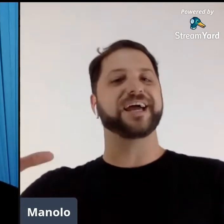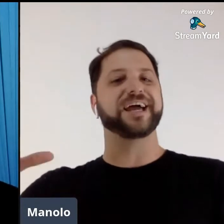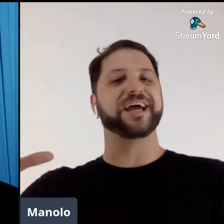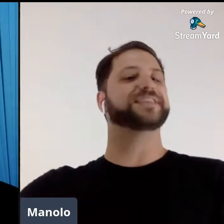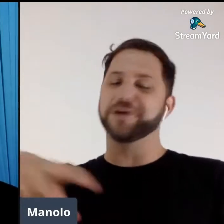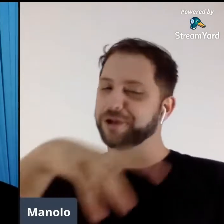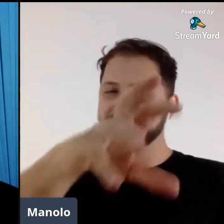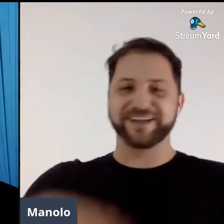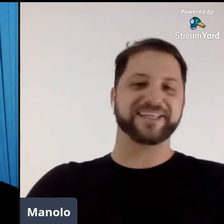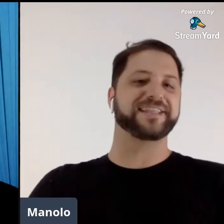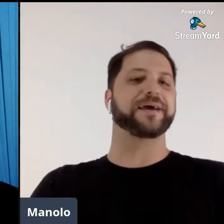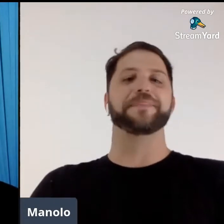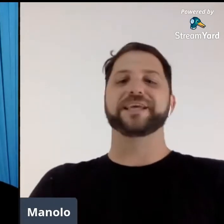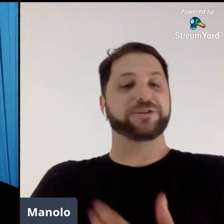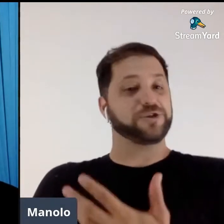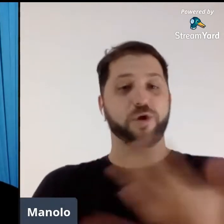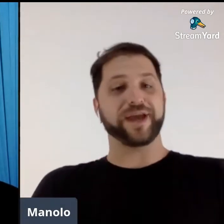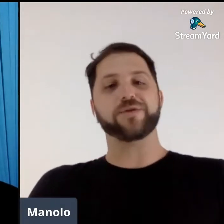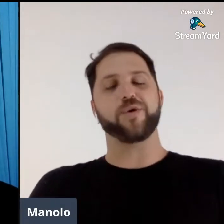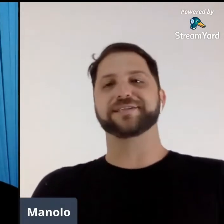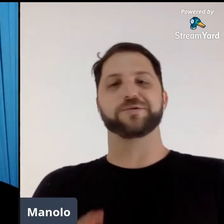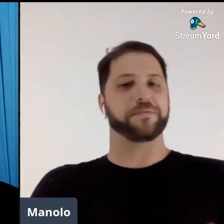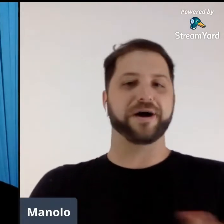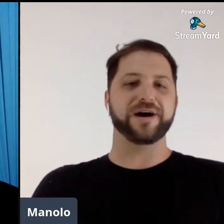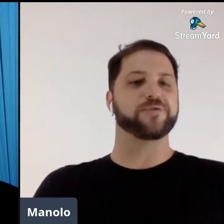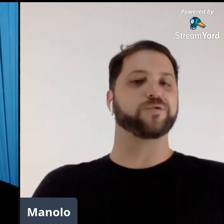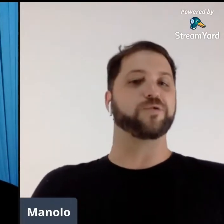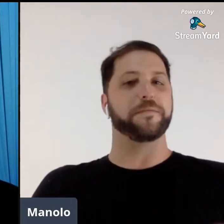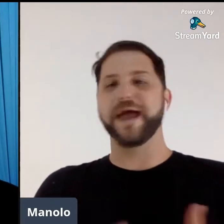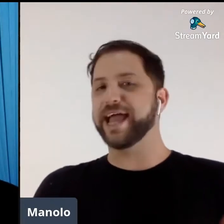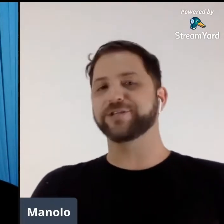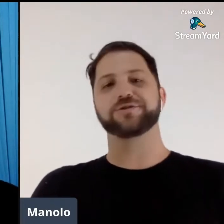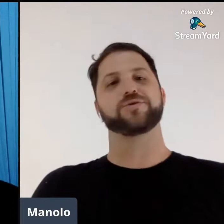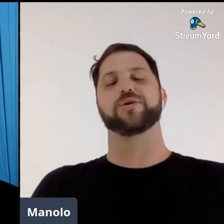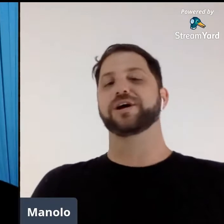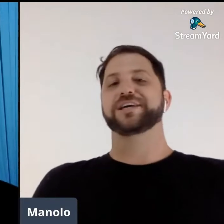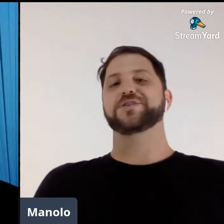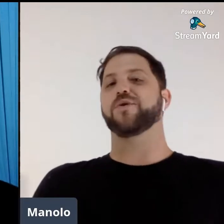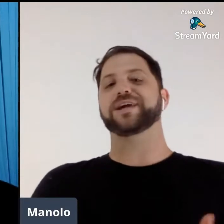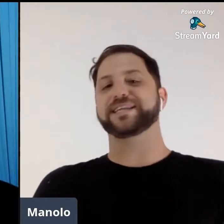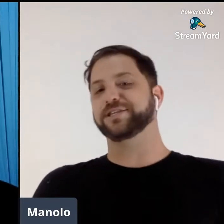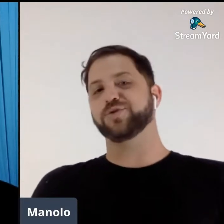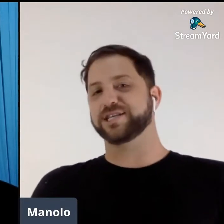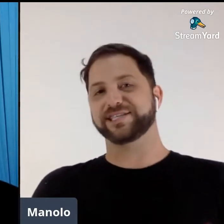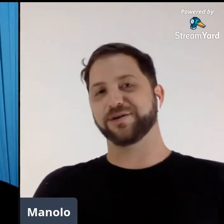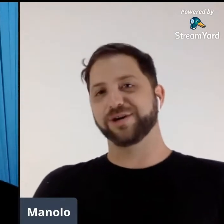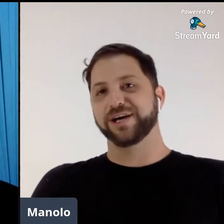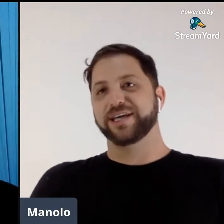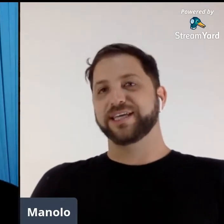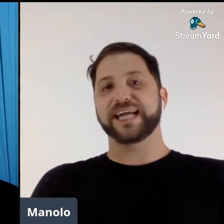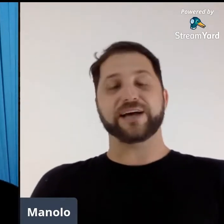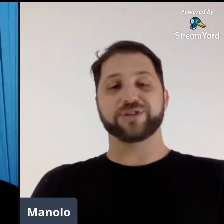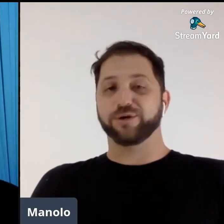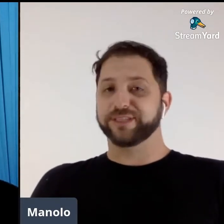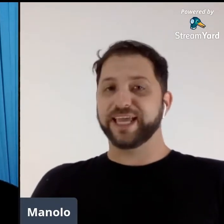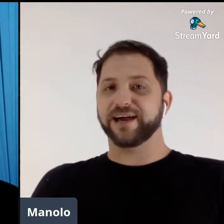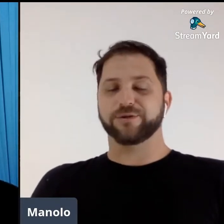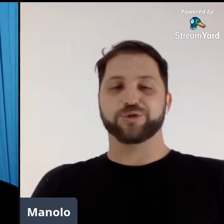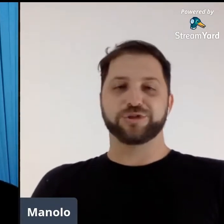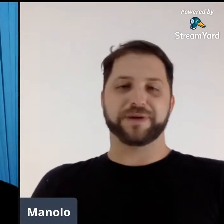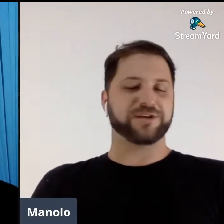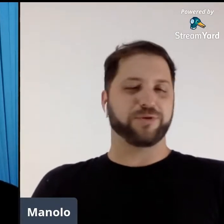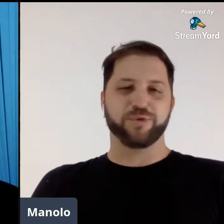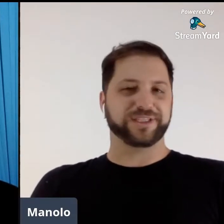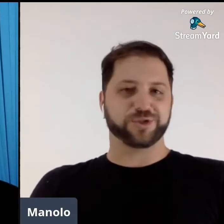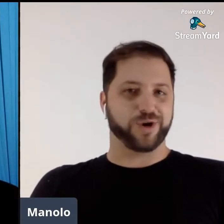com o surdo, se tiver um intérprete em sala de aula, ele vai entender. Isso em qualquer coisa, num banco, num médico, em qualquer situação, E caso